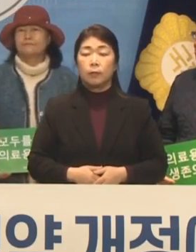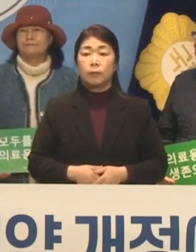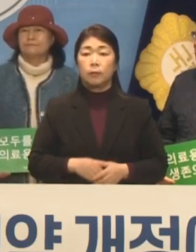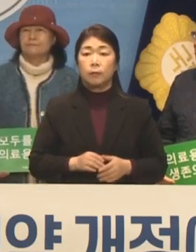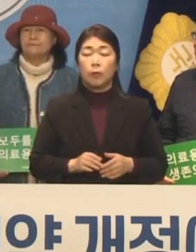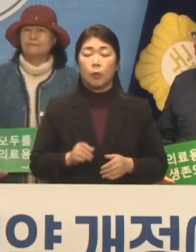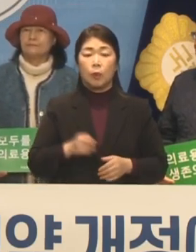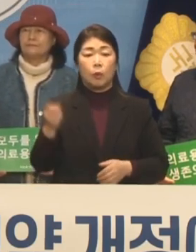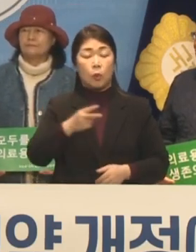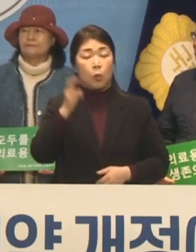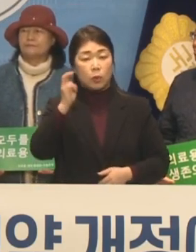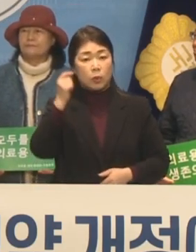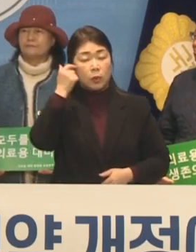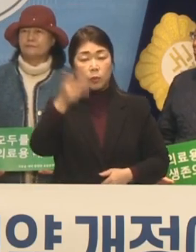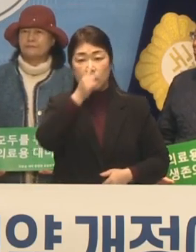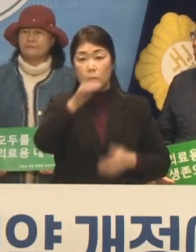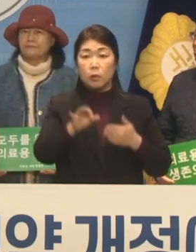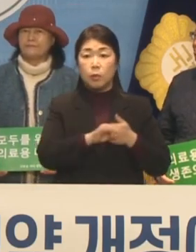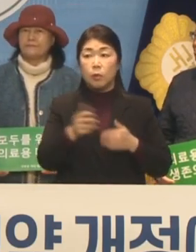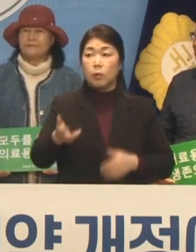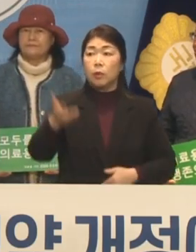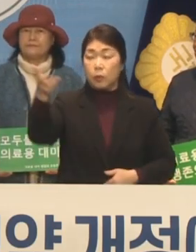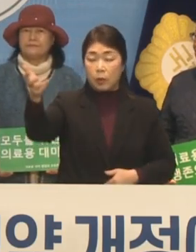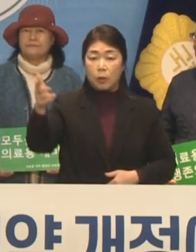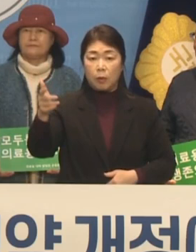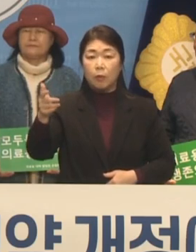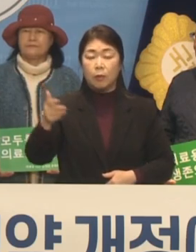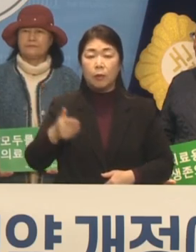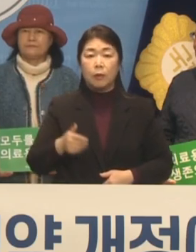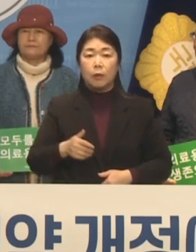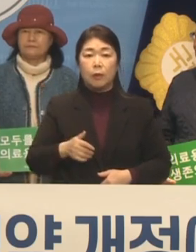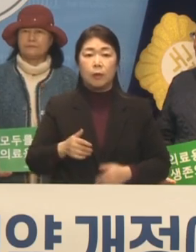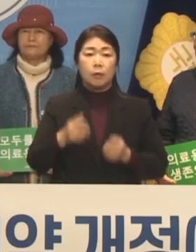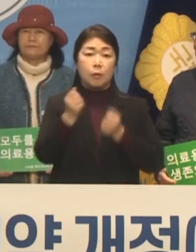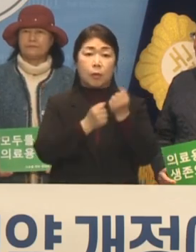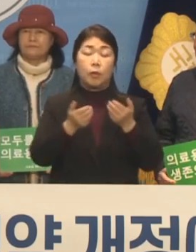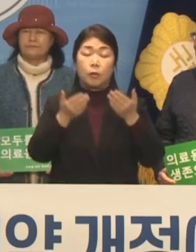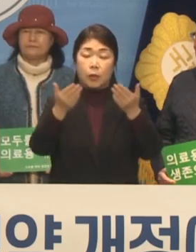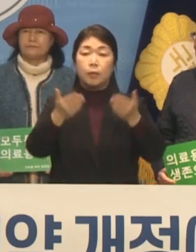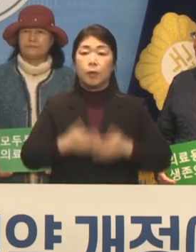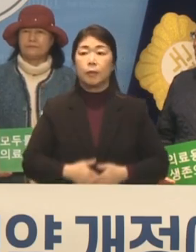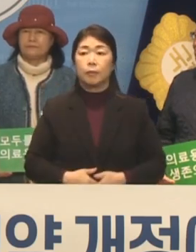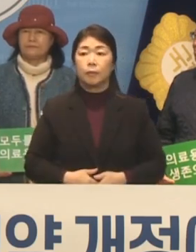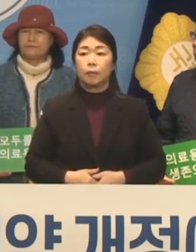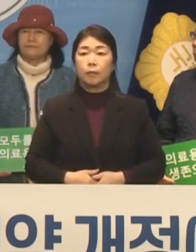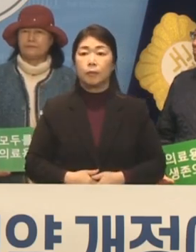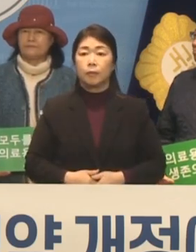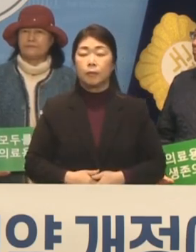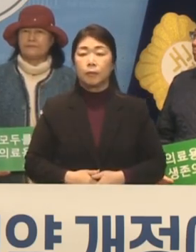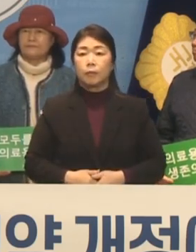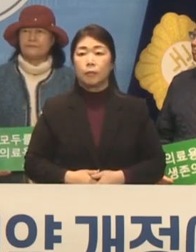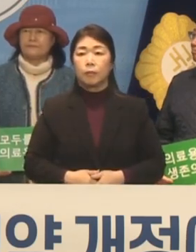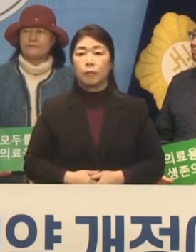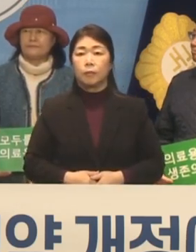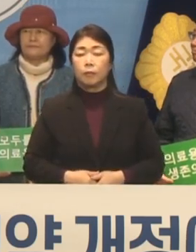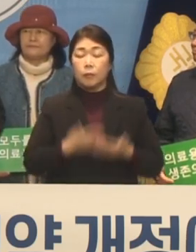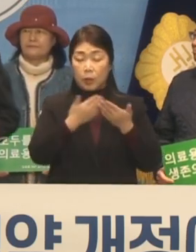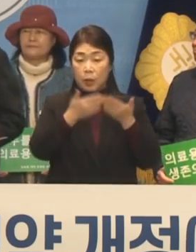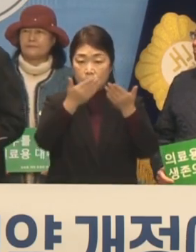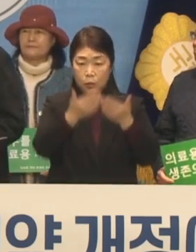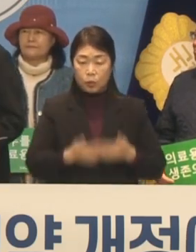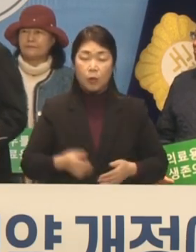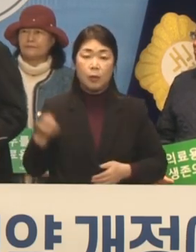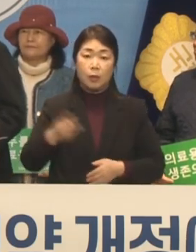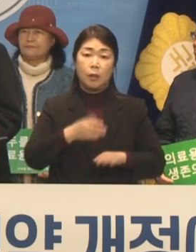추가로 질문이나 있으시면 저희가 뒤쪽에 있으니까요. 뒤에서 질의응답을 받겠습니다. 네, 귀한 시간 주셔서